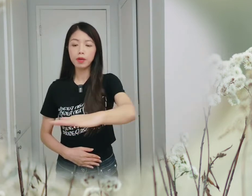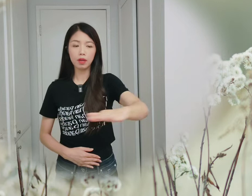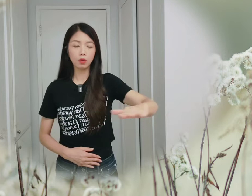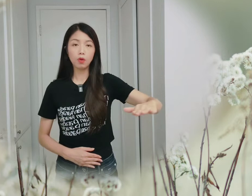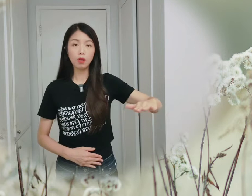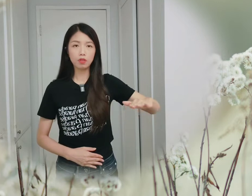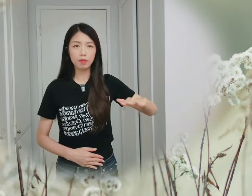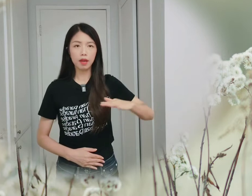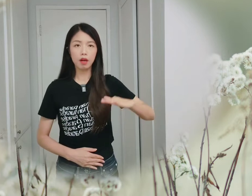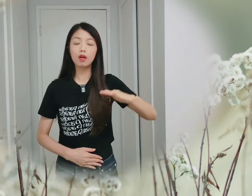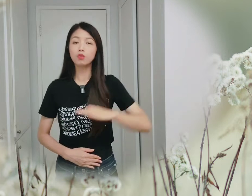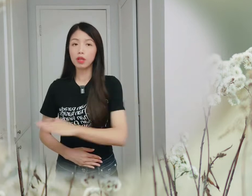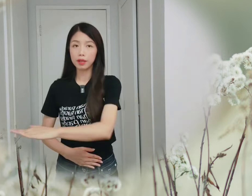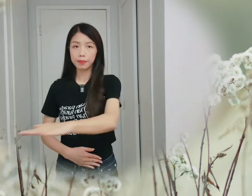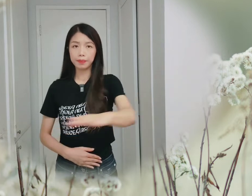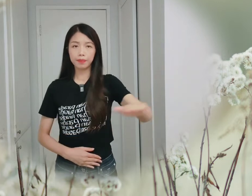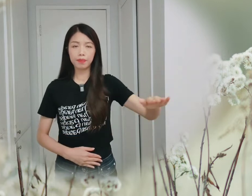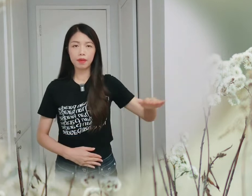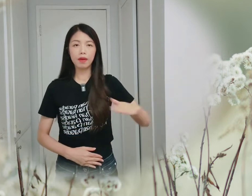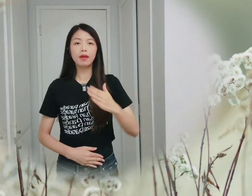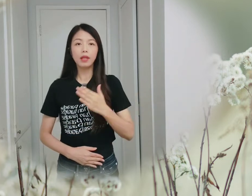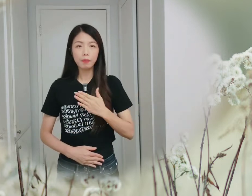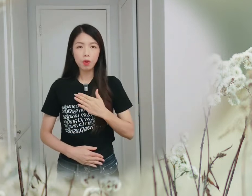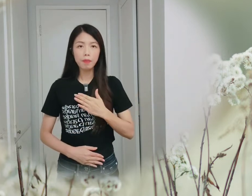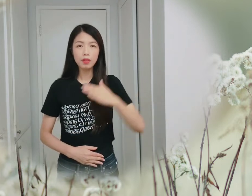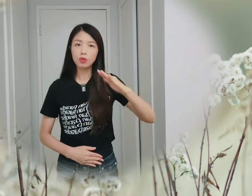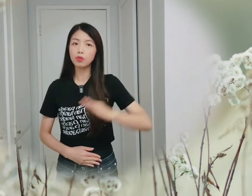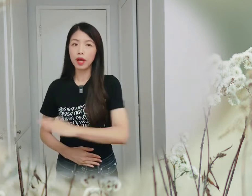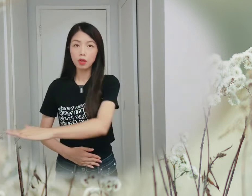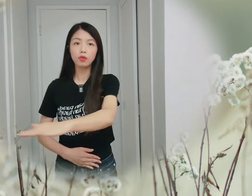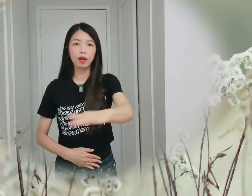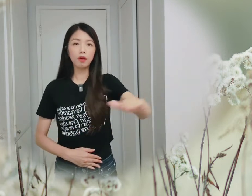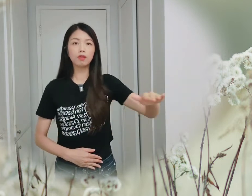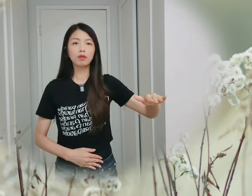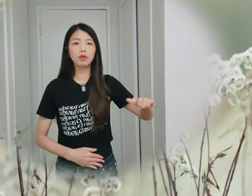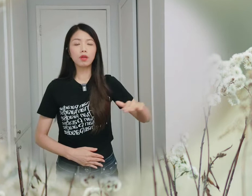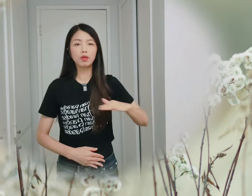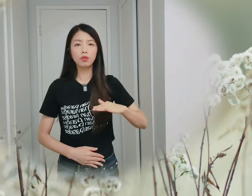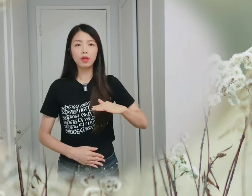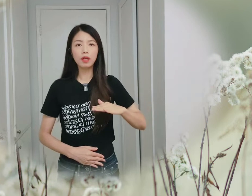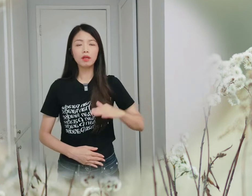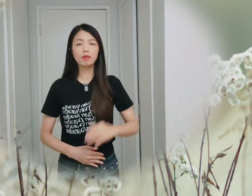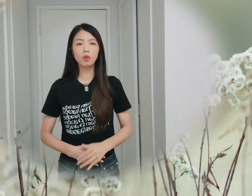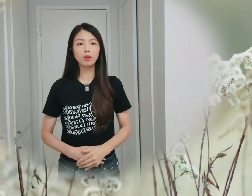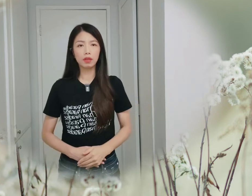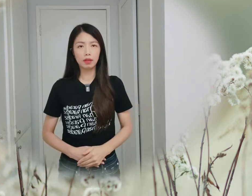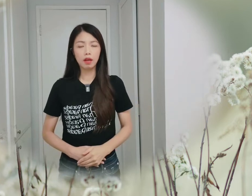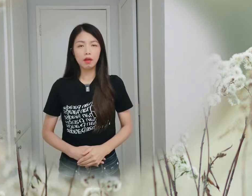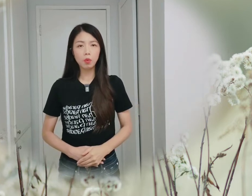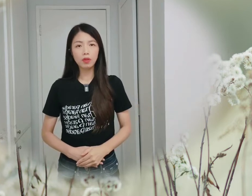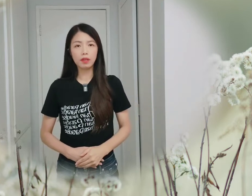한 바퀴 돌려주시면 돼요. 우리. 나 포함하시고 우리 하셔도 돼요. 우리